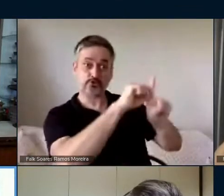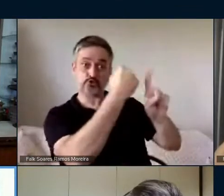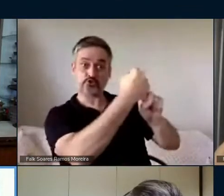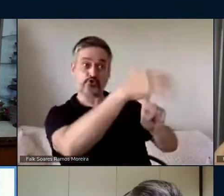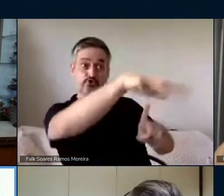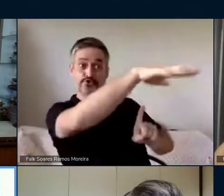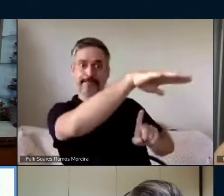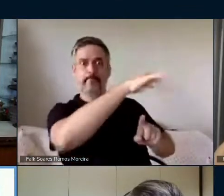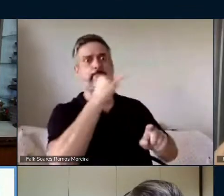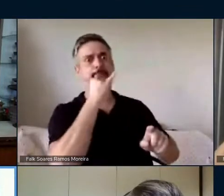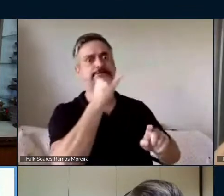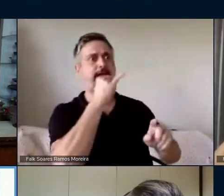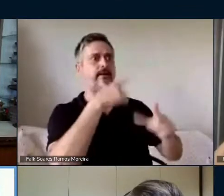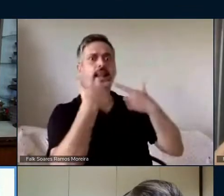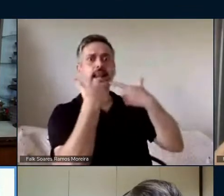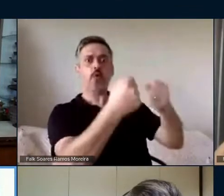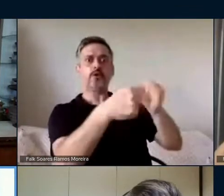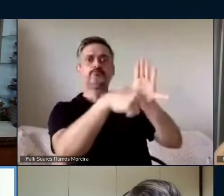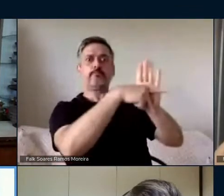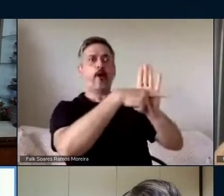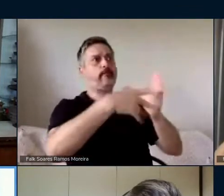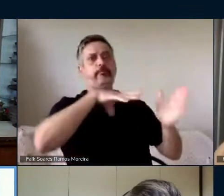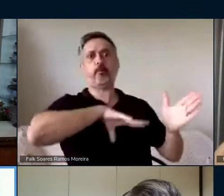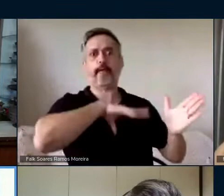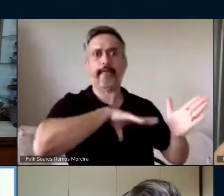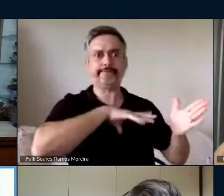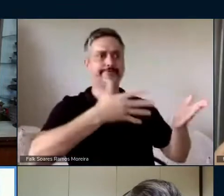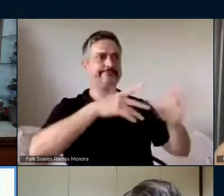auxiliam o surdo na L2,